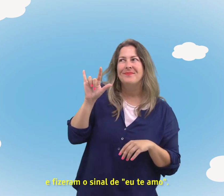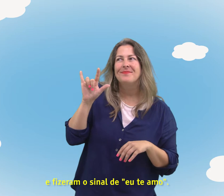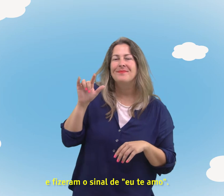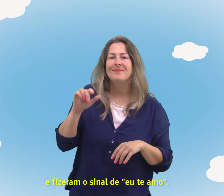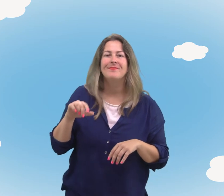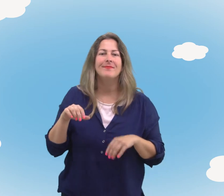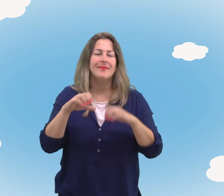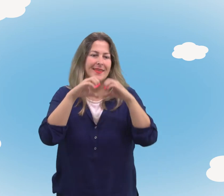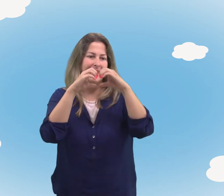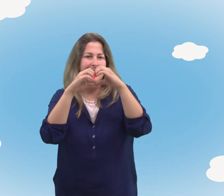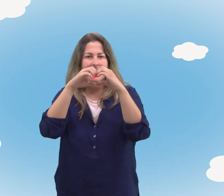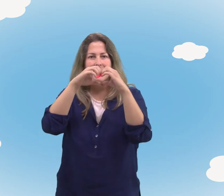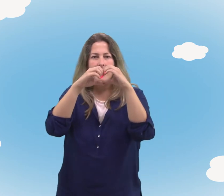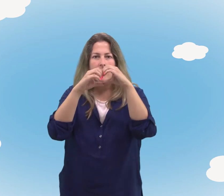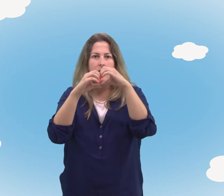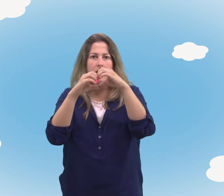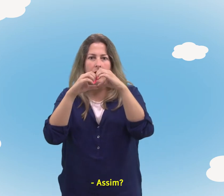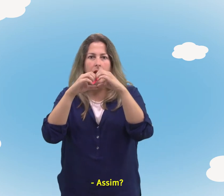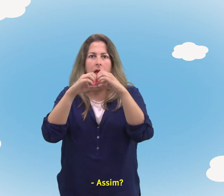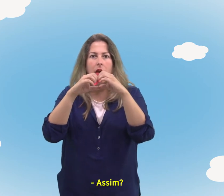é é assim